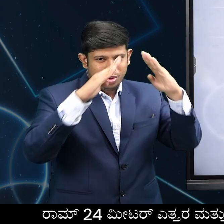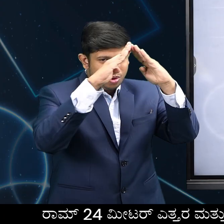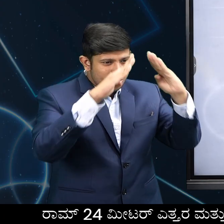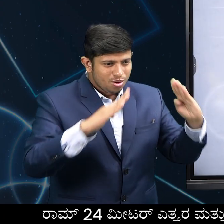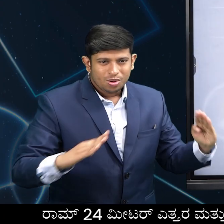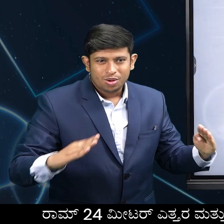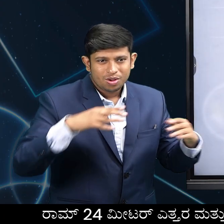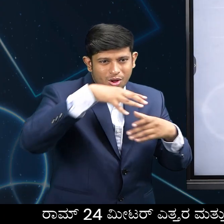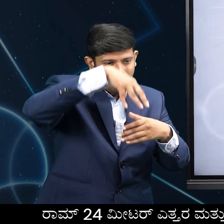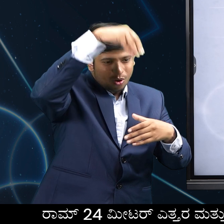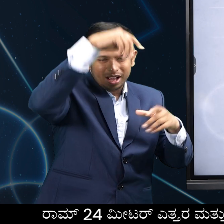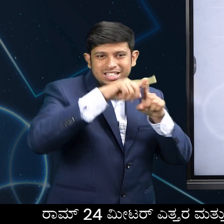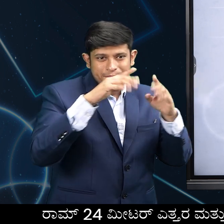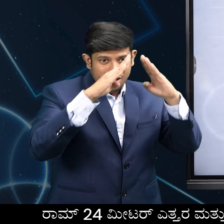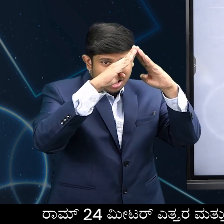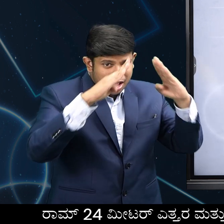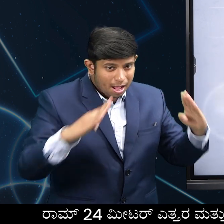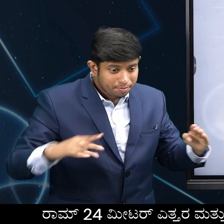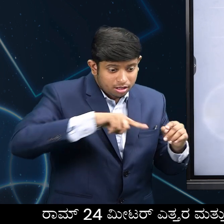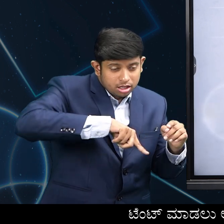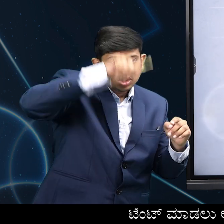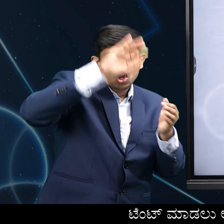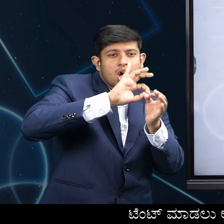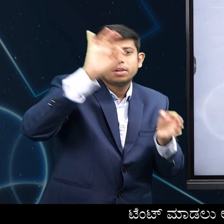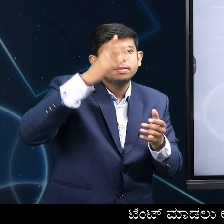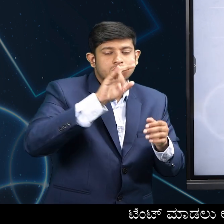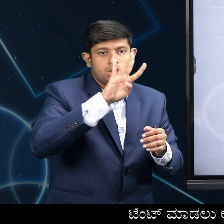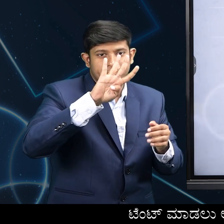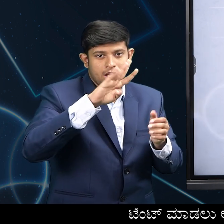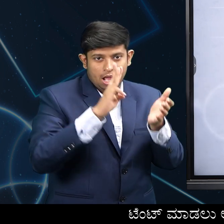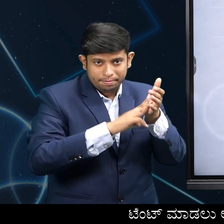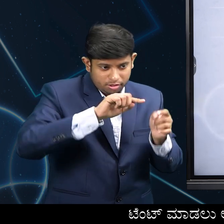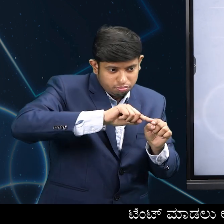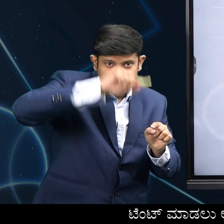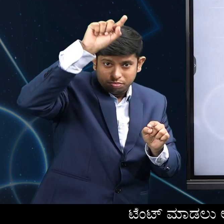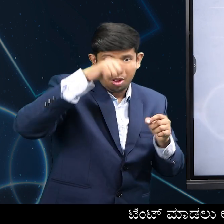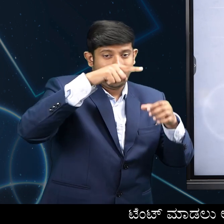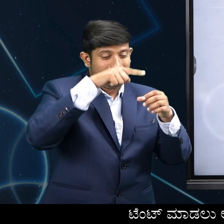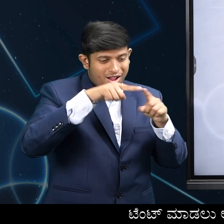ಶಂಕುವಿನಾಕಾರದ ಟೆಂಟ್ ಮಾಡಲು ಬಯಸ್ತಾನೆ. ಟೆಂಟ್ ಮಾಡಲು ಅಗತ್ಯವಿರುವ ಕ್ಯಾನ್ವಾಸ್ ಪ್ರದೇಶವನ್ನ